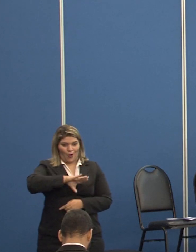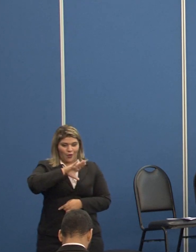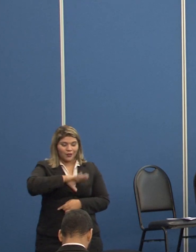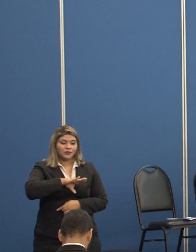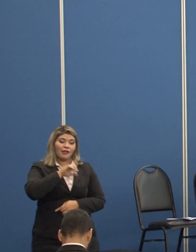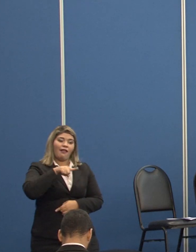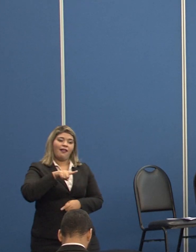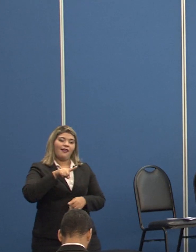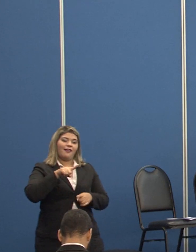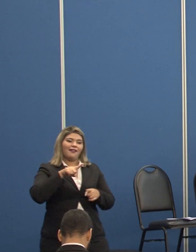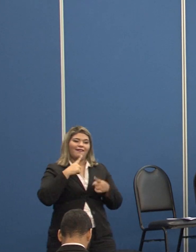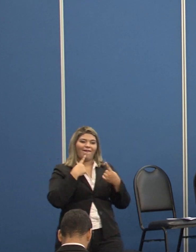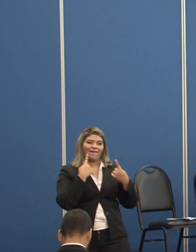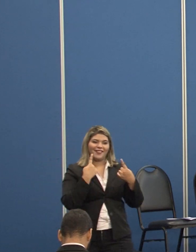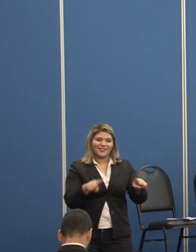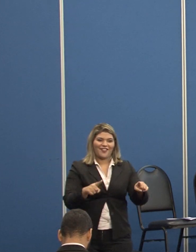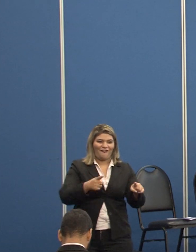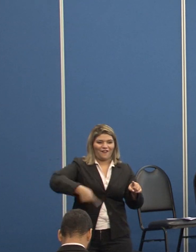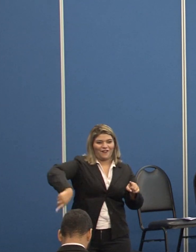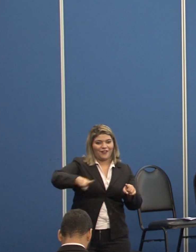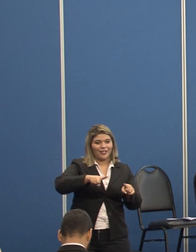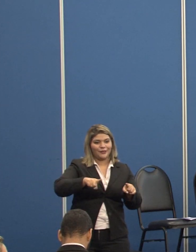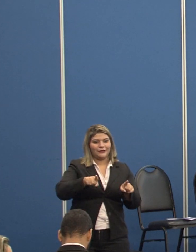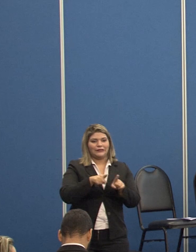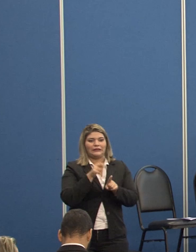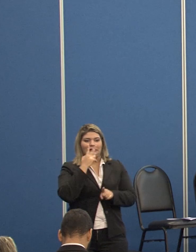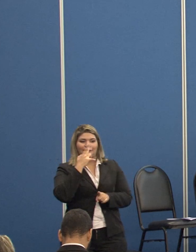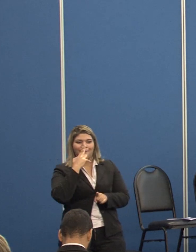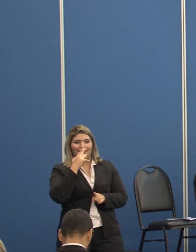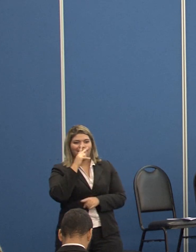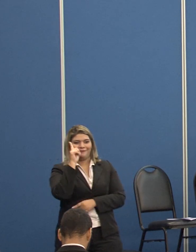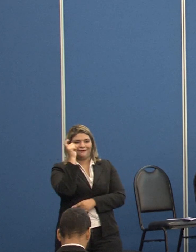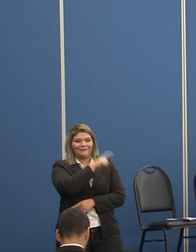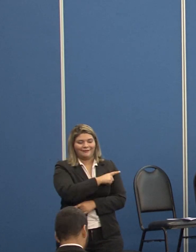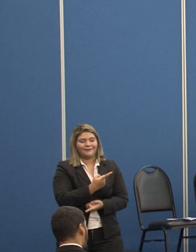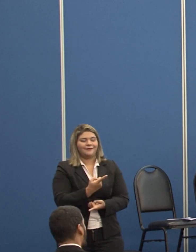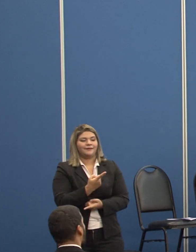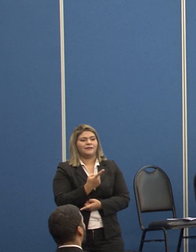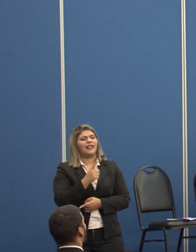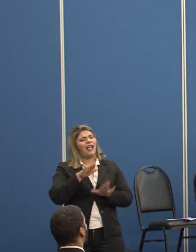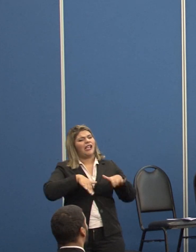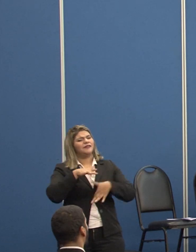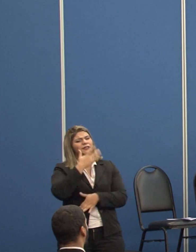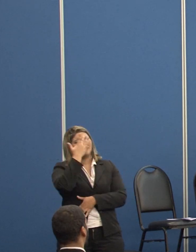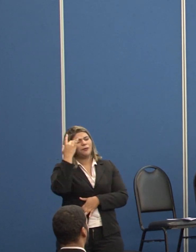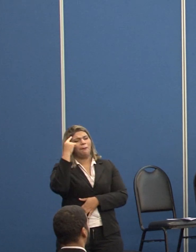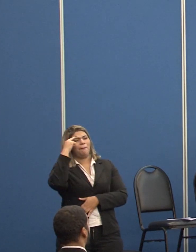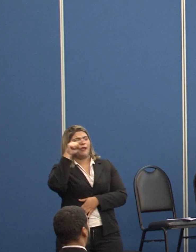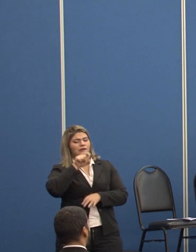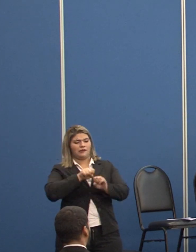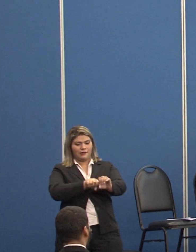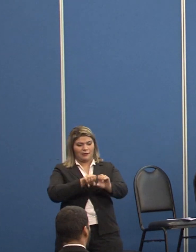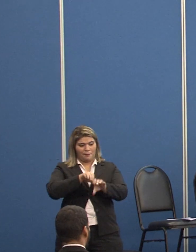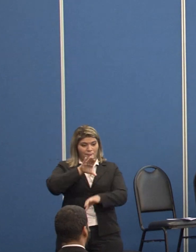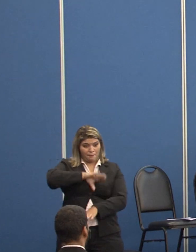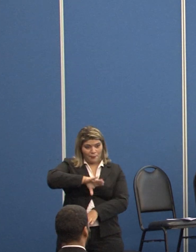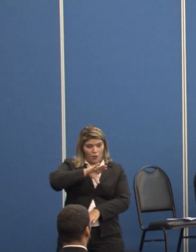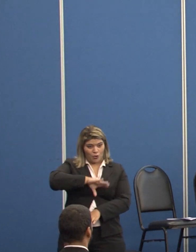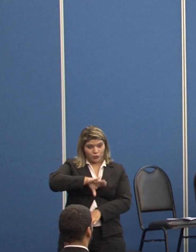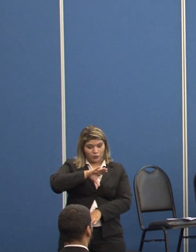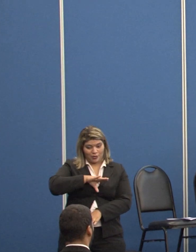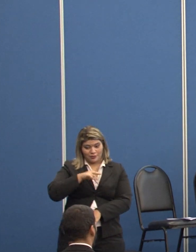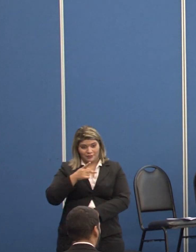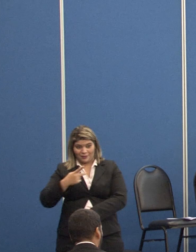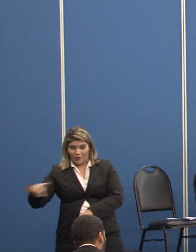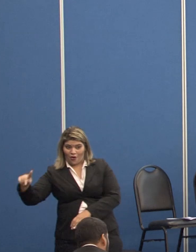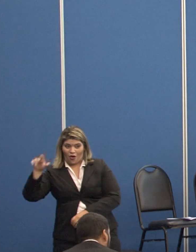é um desafio e ela acaba sendo um estigma, né? Muitas vezes as pessoas acham que ensinar língua portuguesa para ouvintes já é